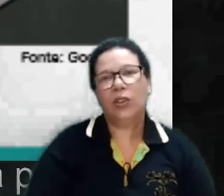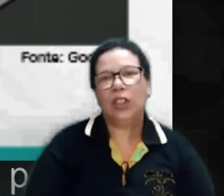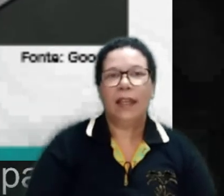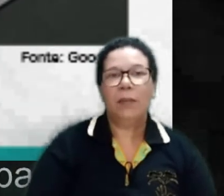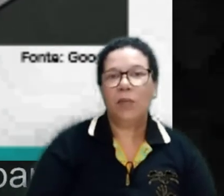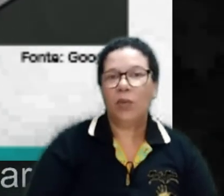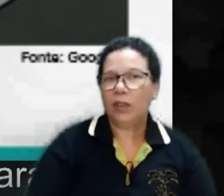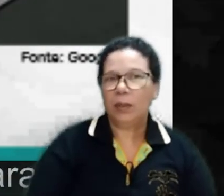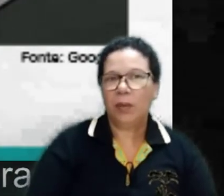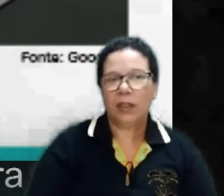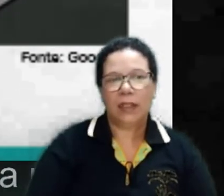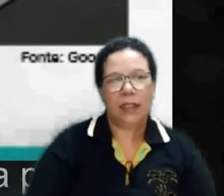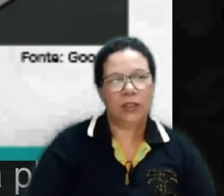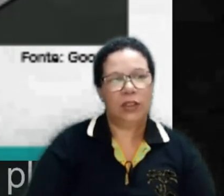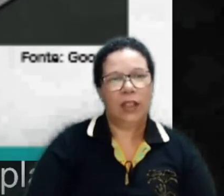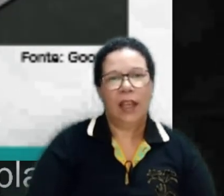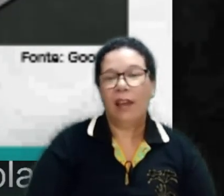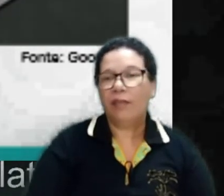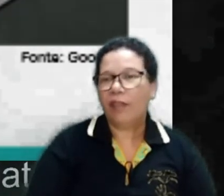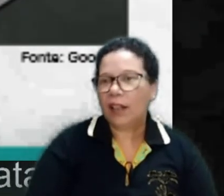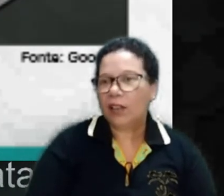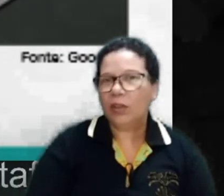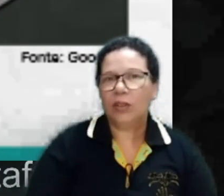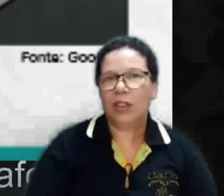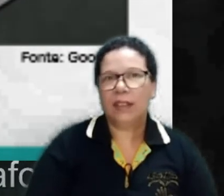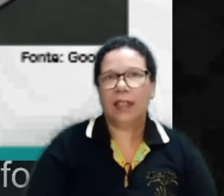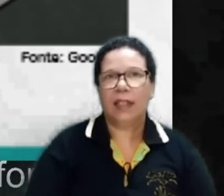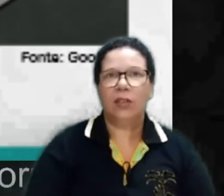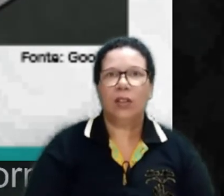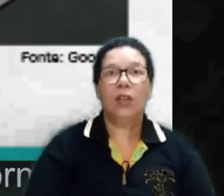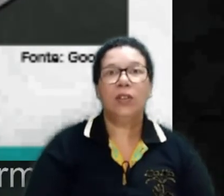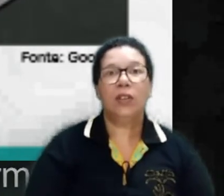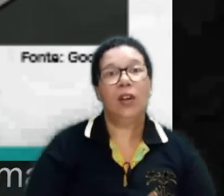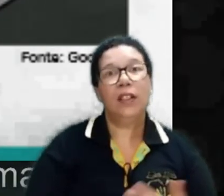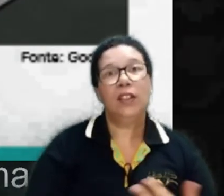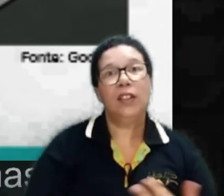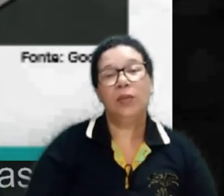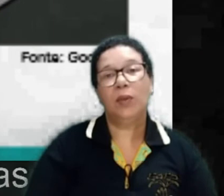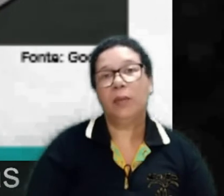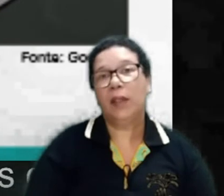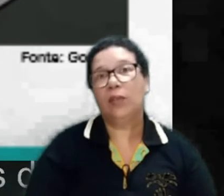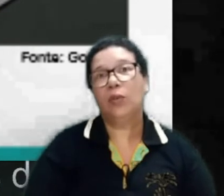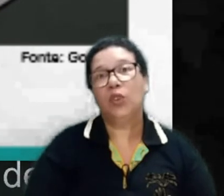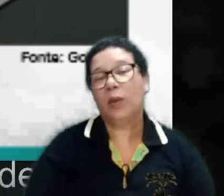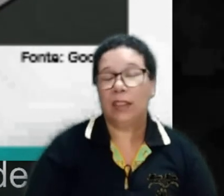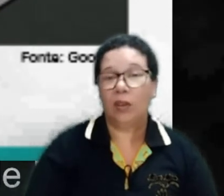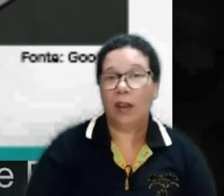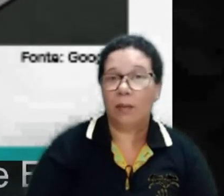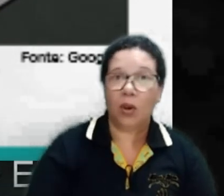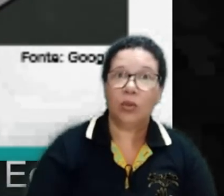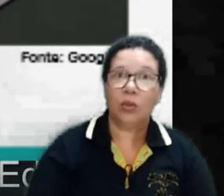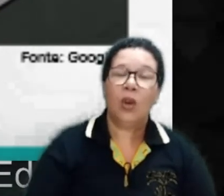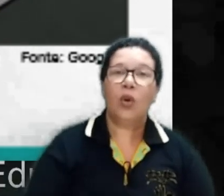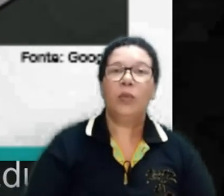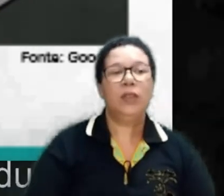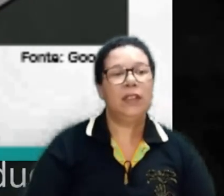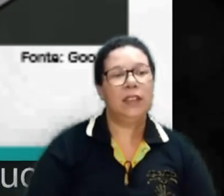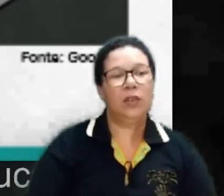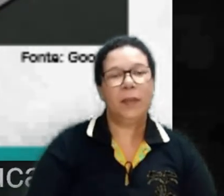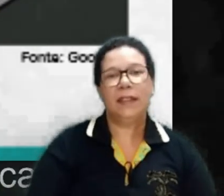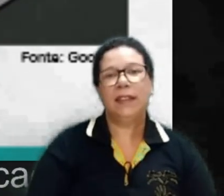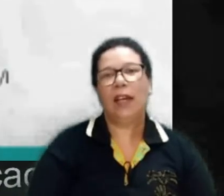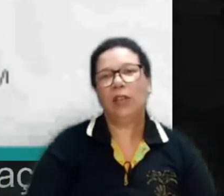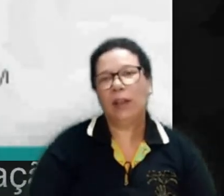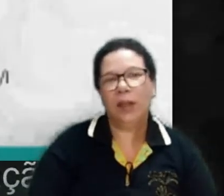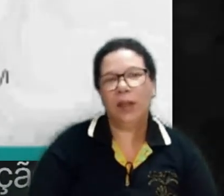tecnologia é muito importante, é válido estar utilizando, não só neste momento, nos momentos de ensino remoto, como no